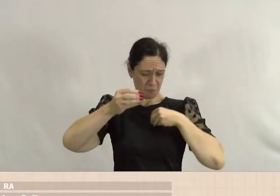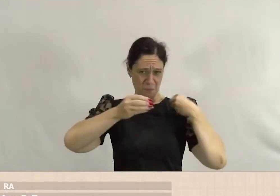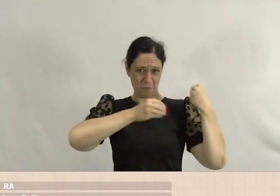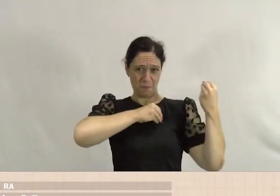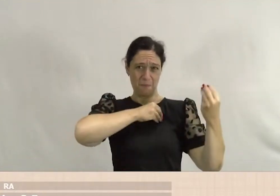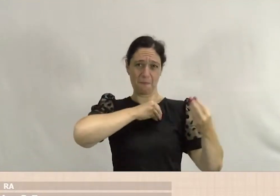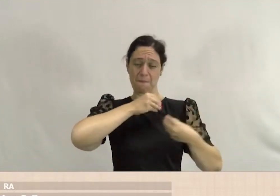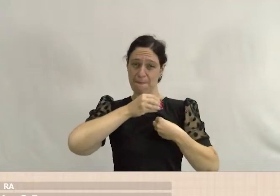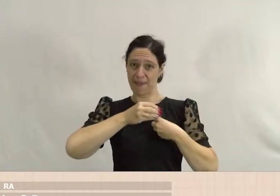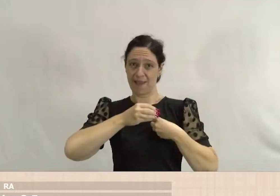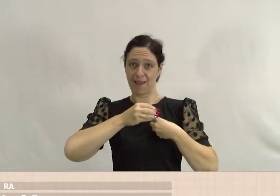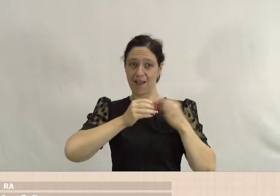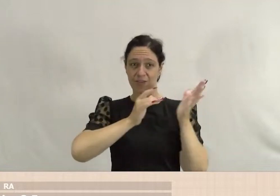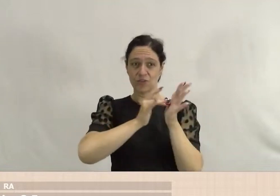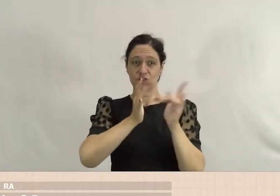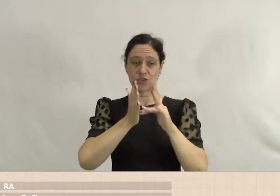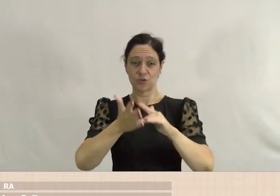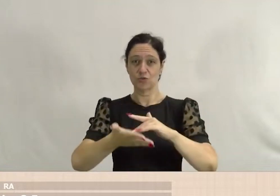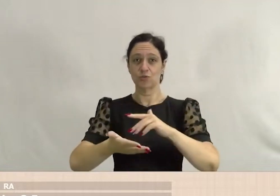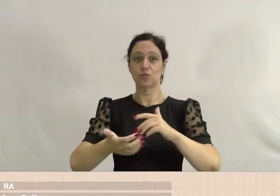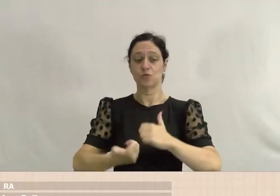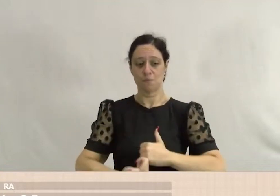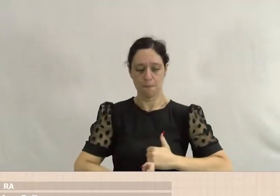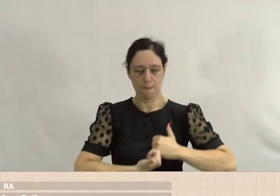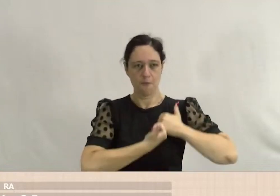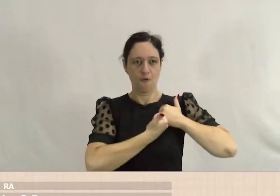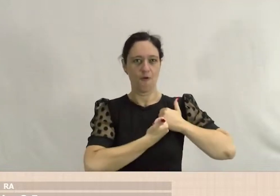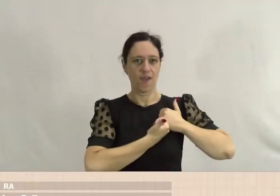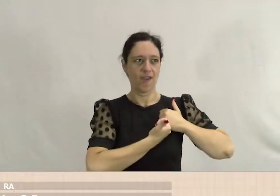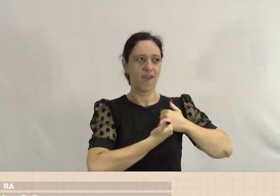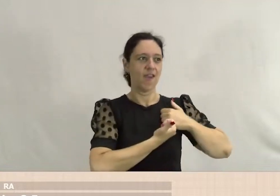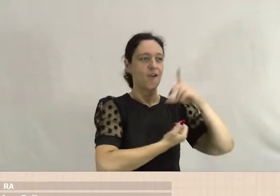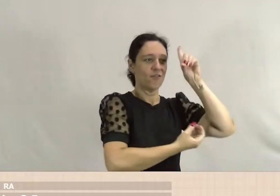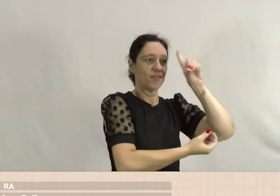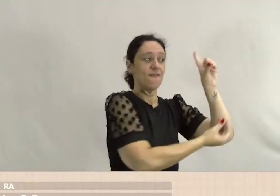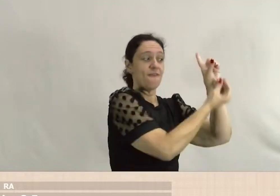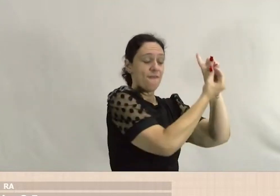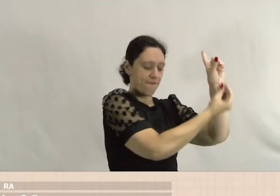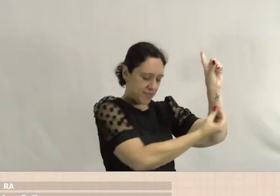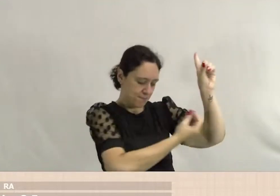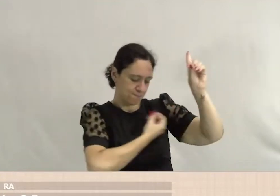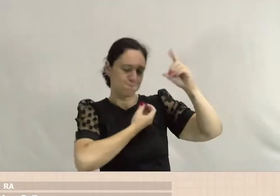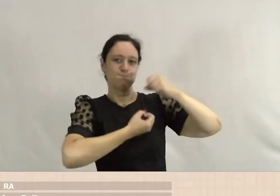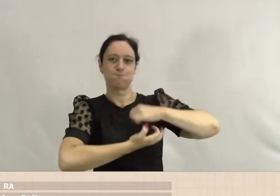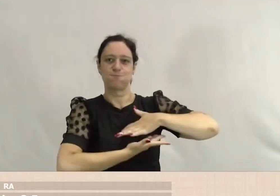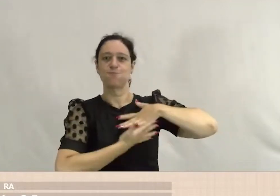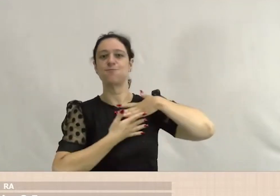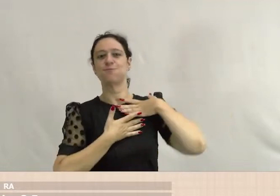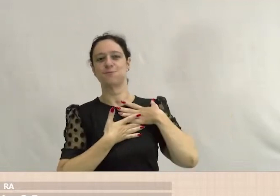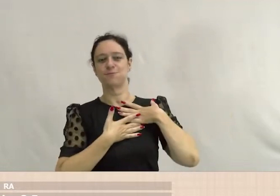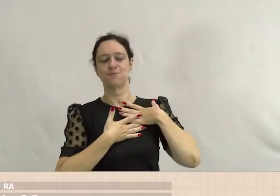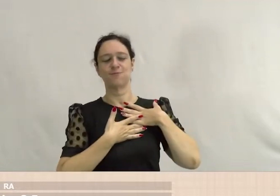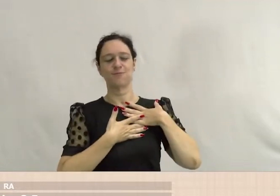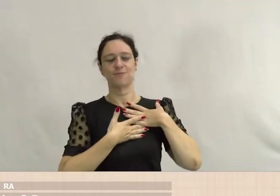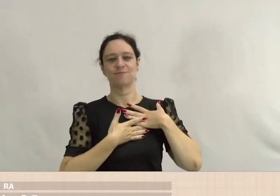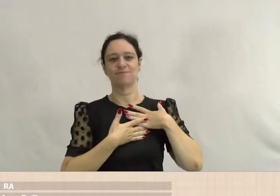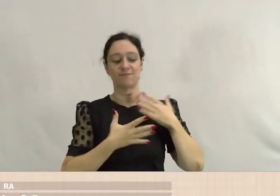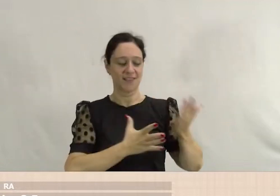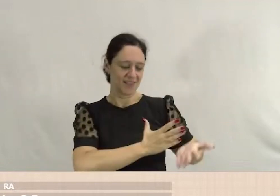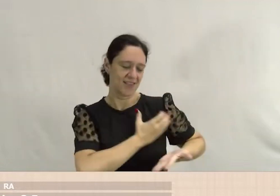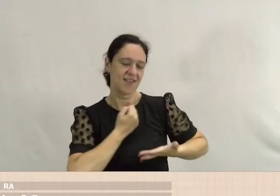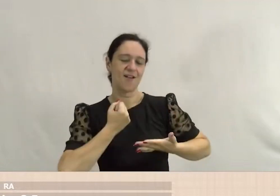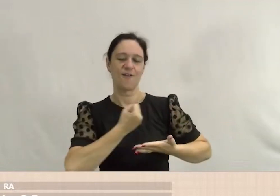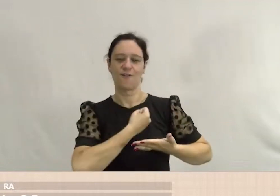deu vida juntamente com Cristo, pela graça sois